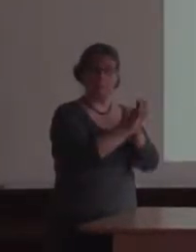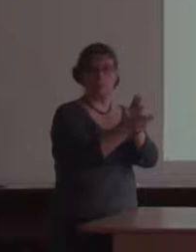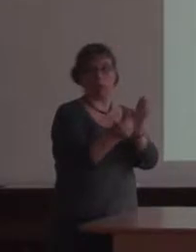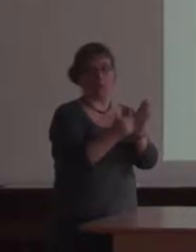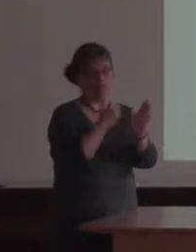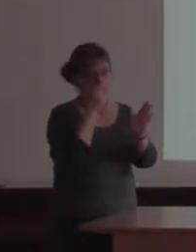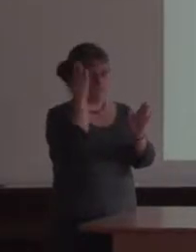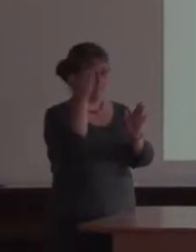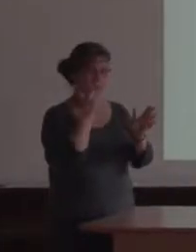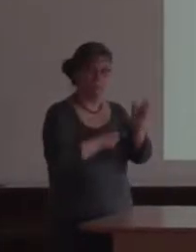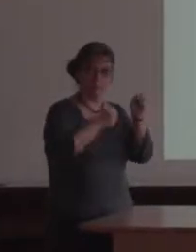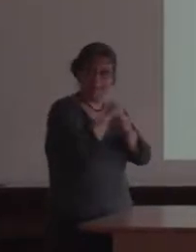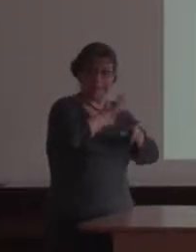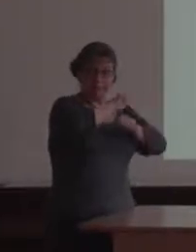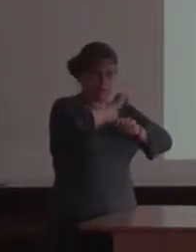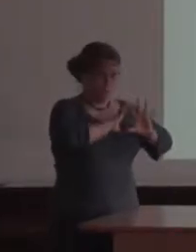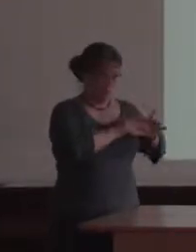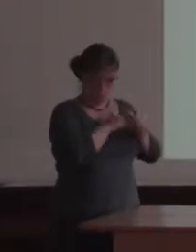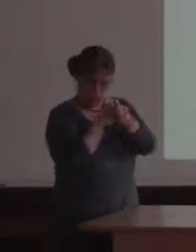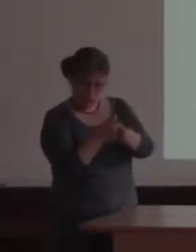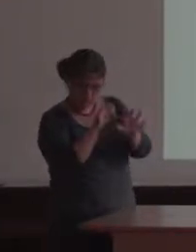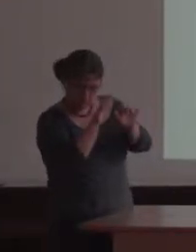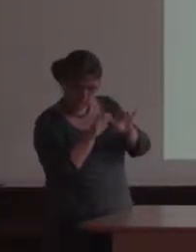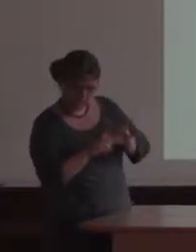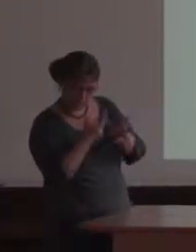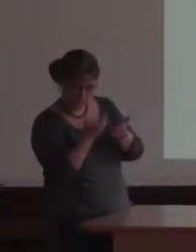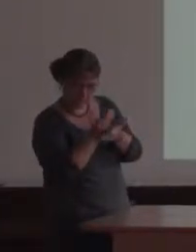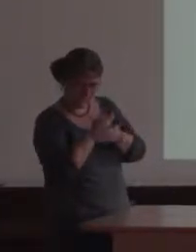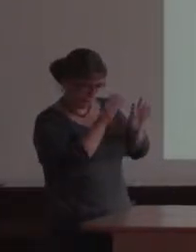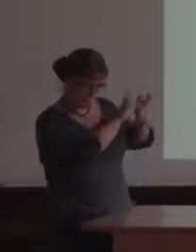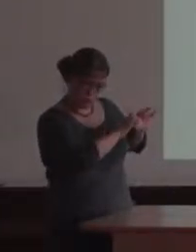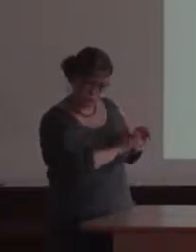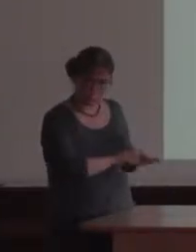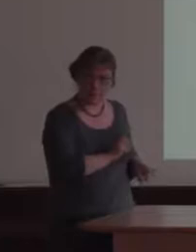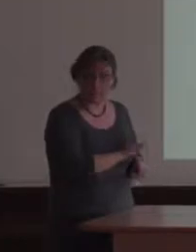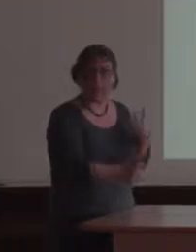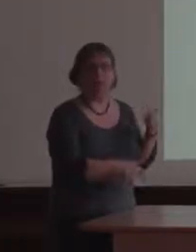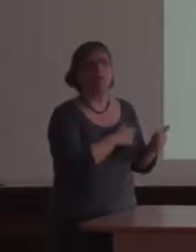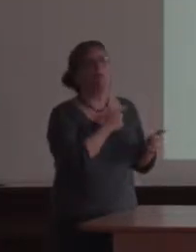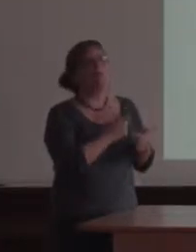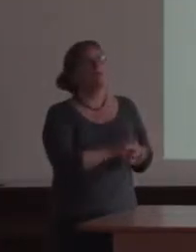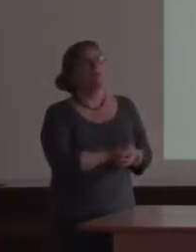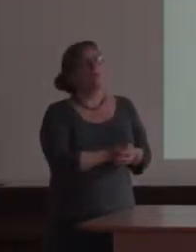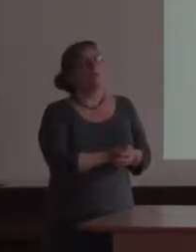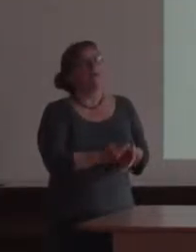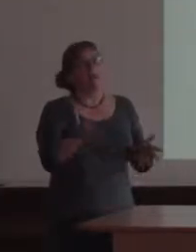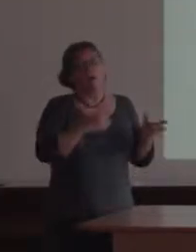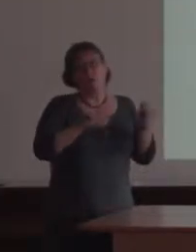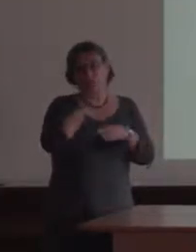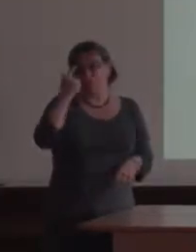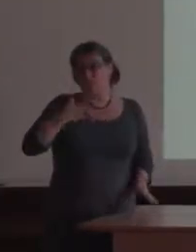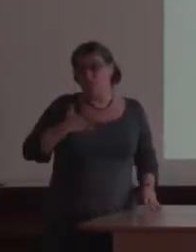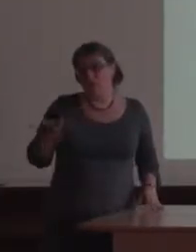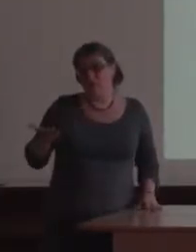tests. Donc on va pouvoir importer PyTest lorsqu'on écrit nos tests. Et l'avantage que j'y trouve par rapport